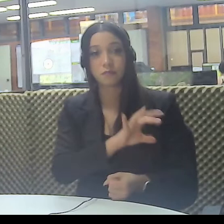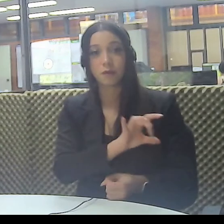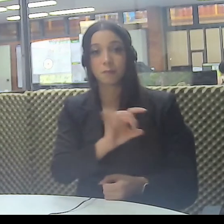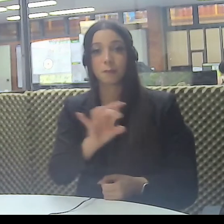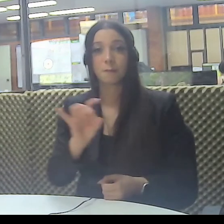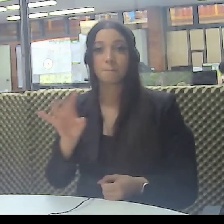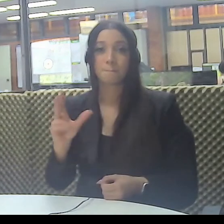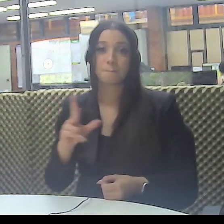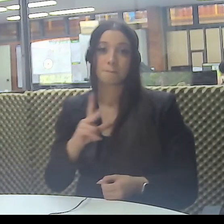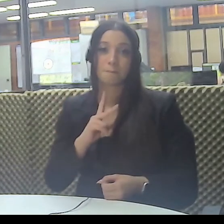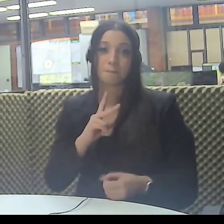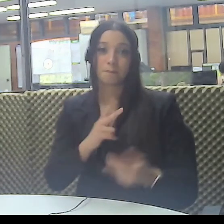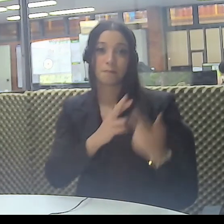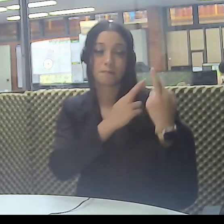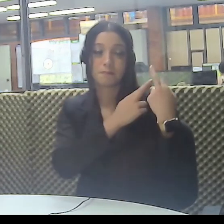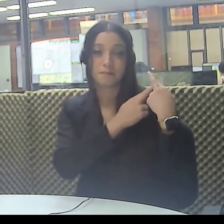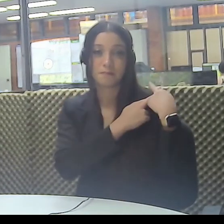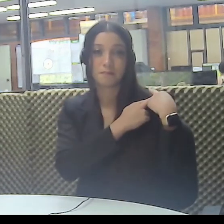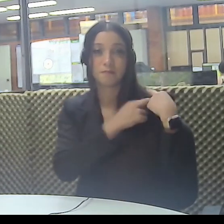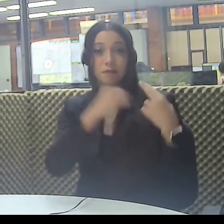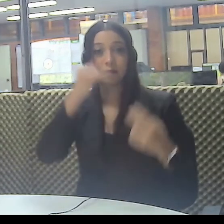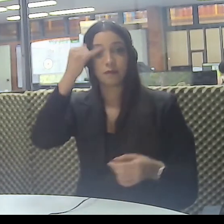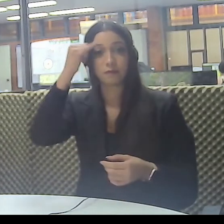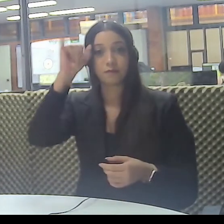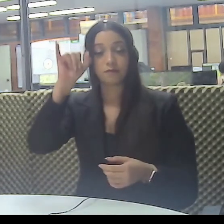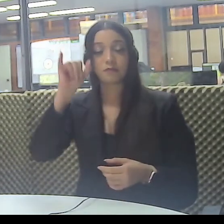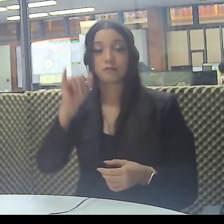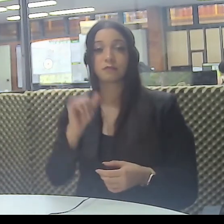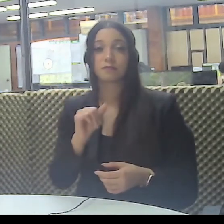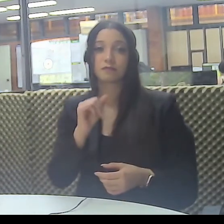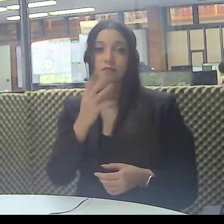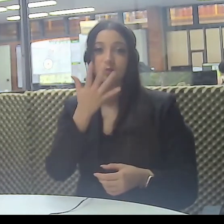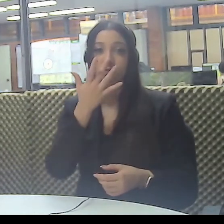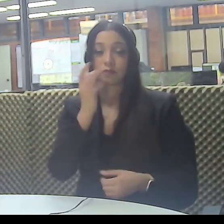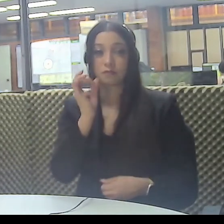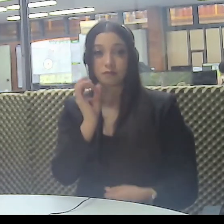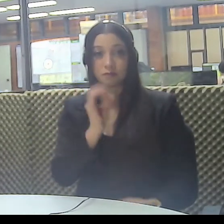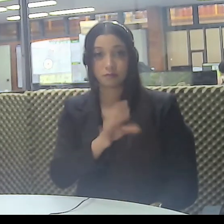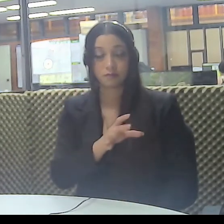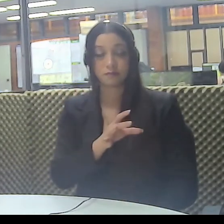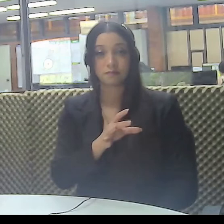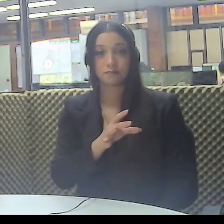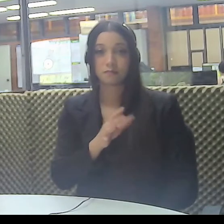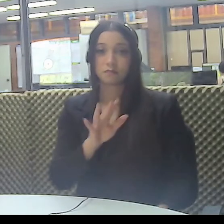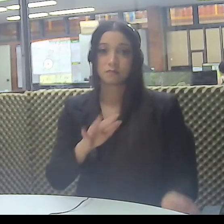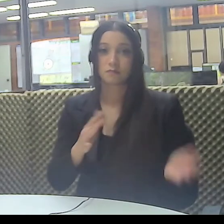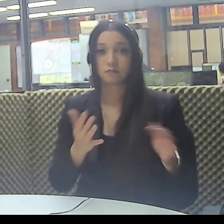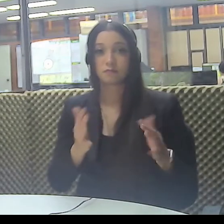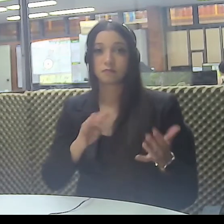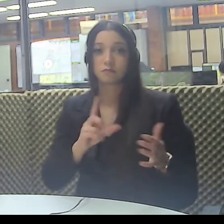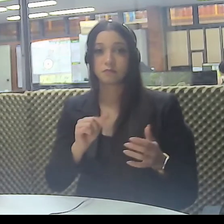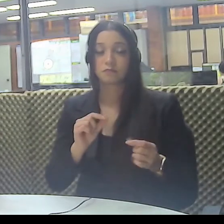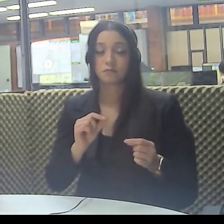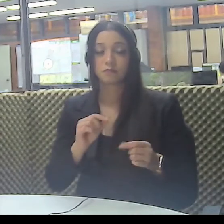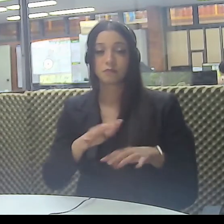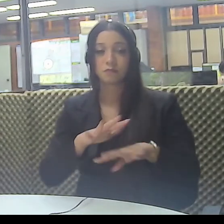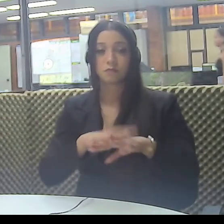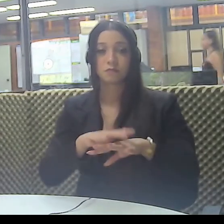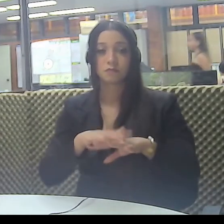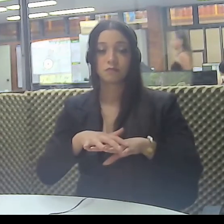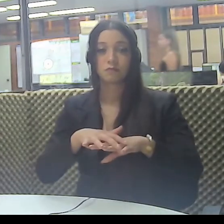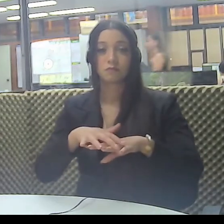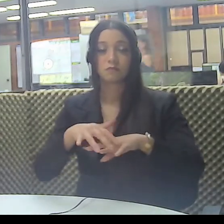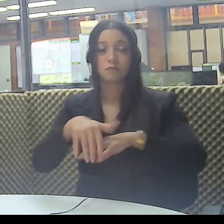faça a sua parte para evitar que o material que a gente descarta possa aí parar aí nas bocas de lobo,